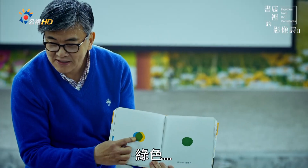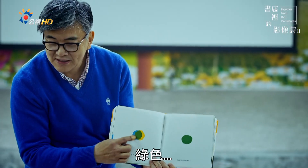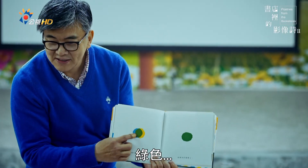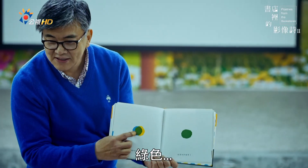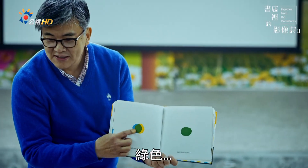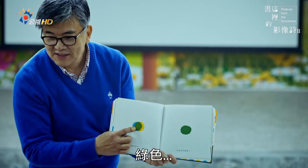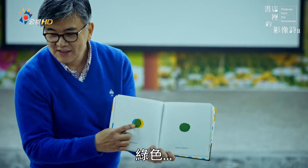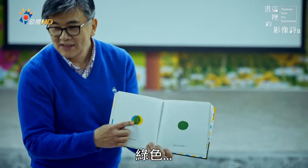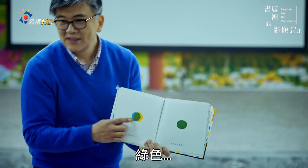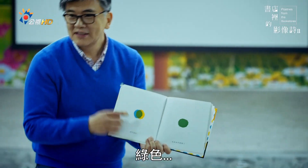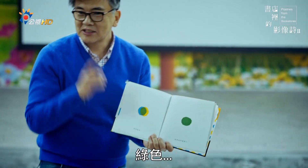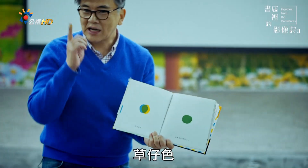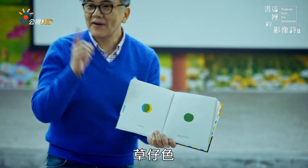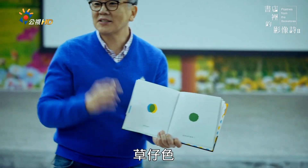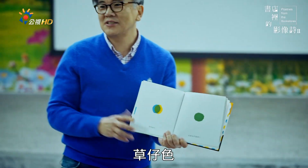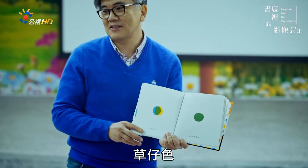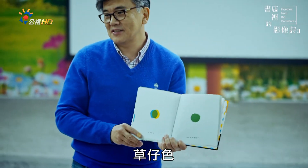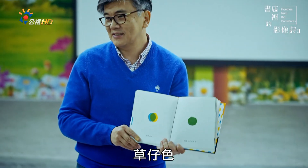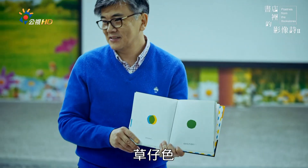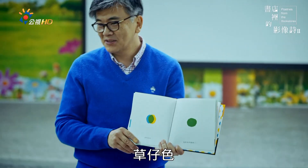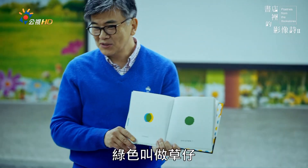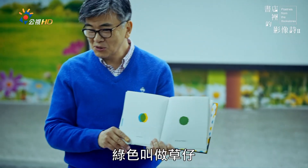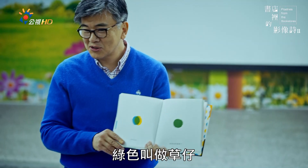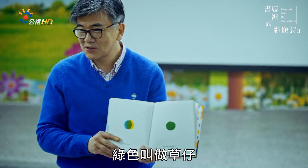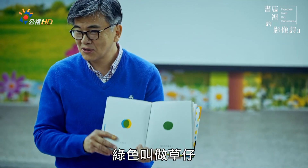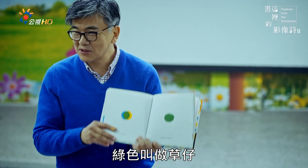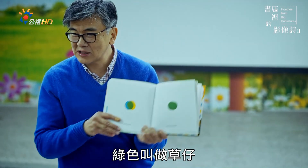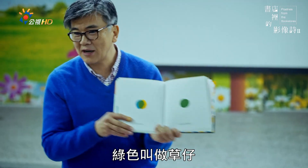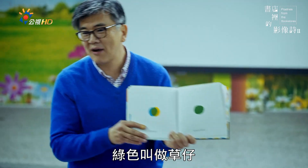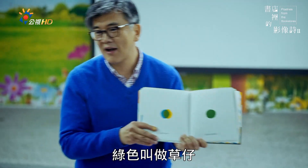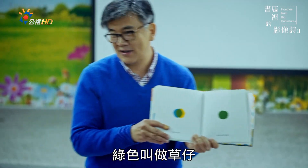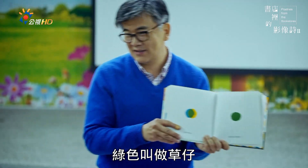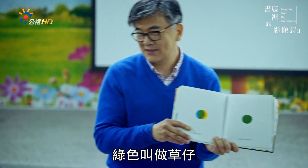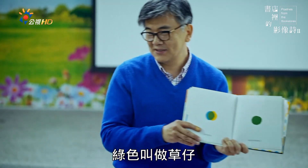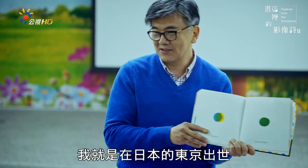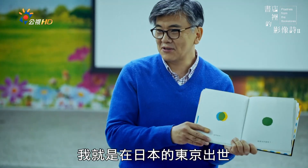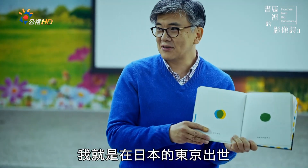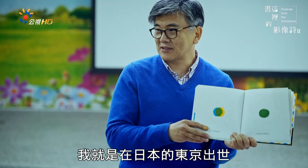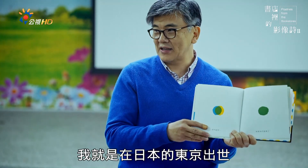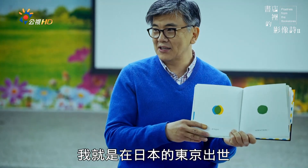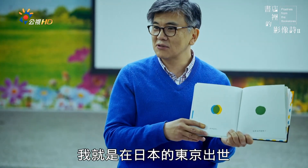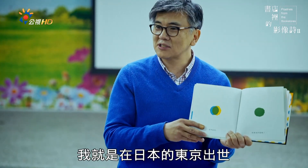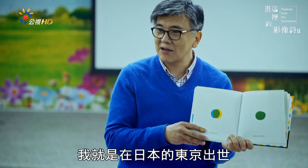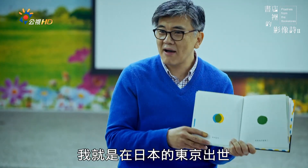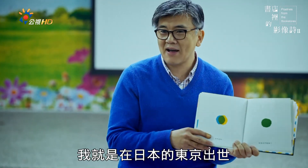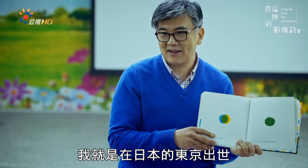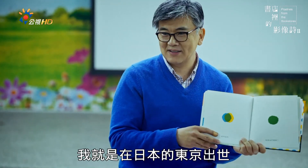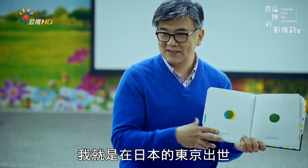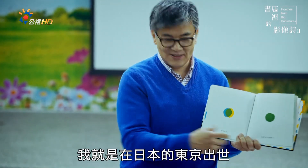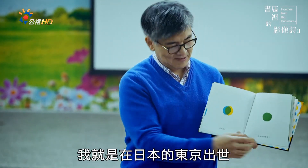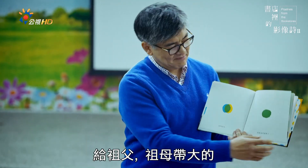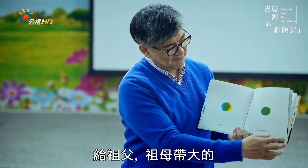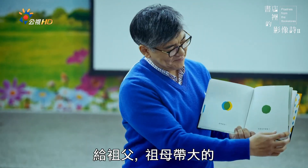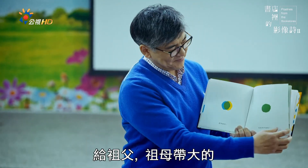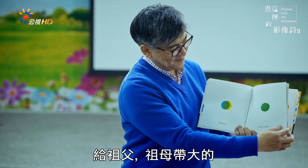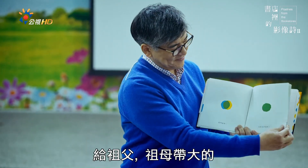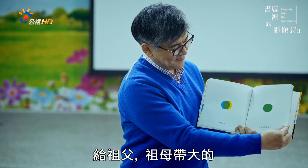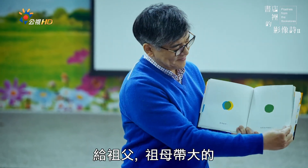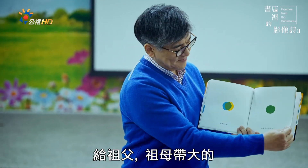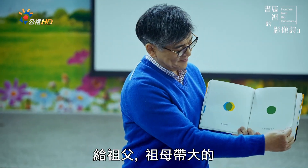色。 草啊是，绿色叫做草啊。 我都是在日本的当家出身，给祖父祖母